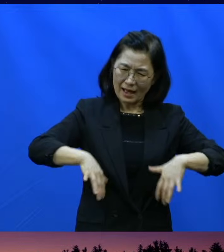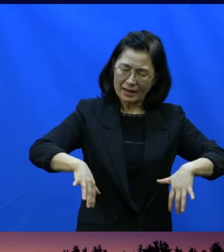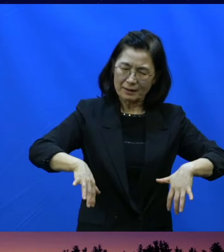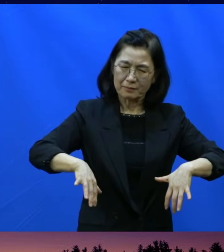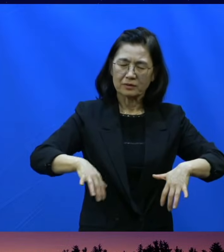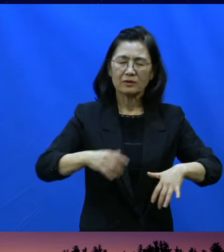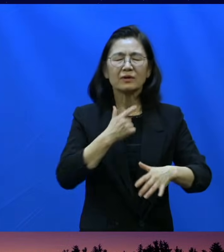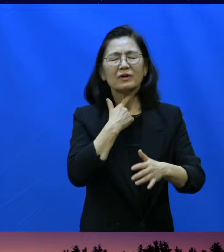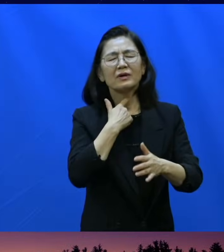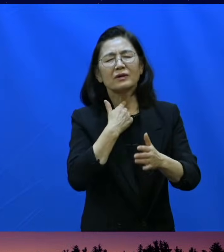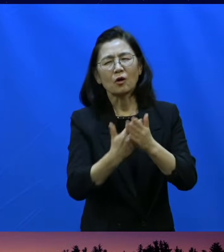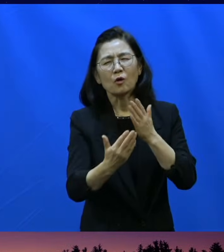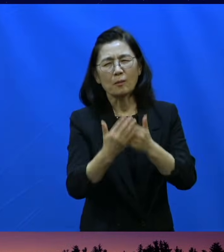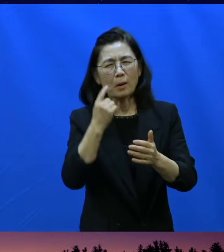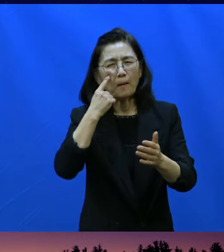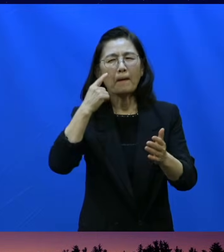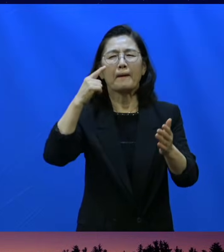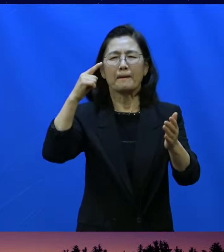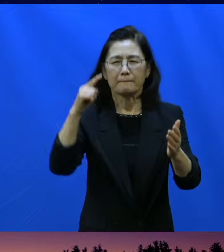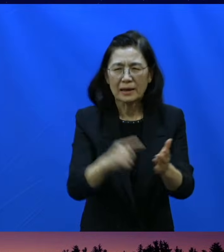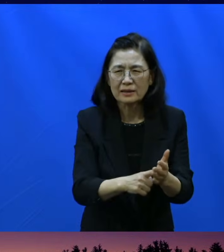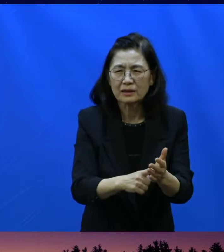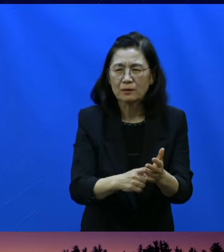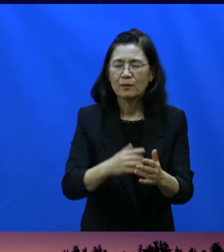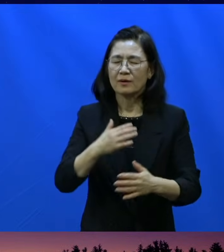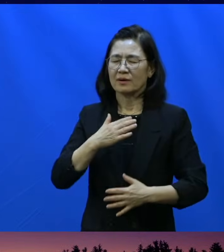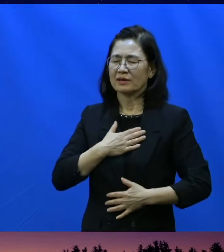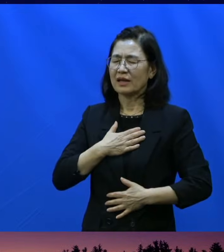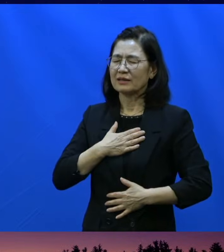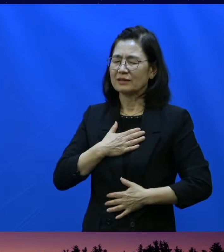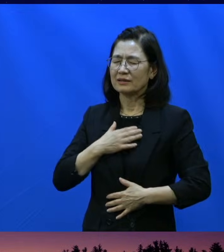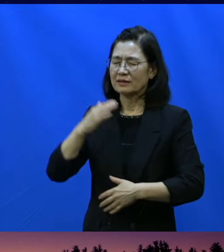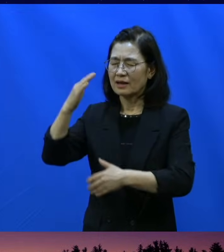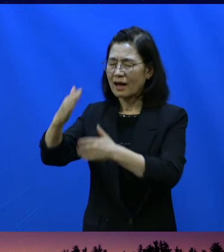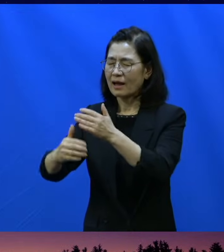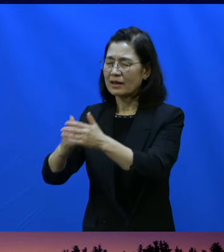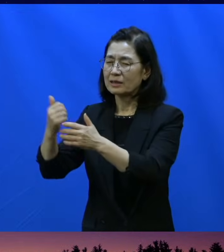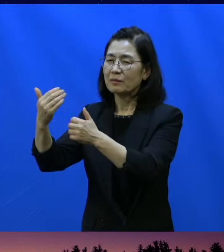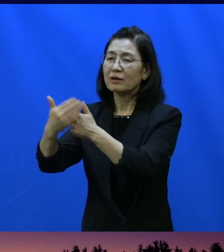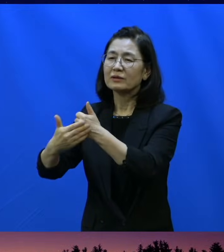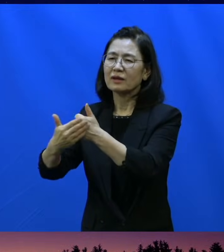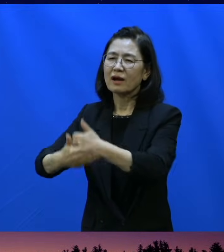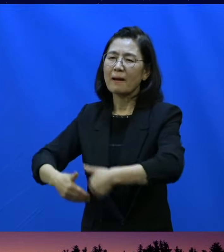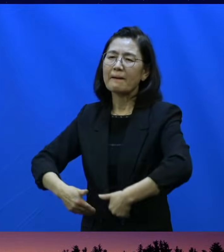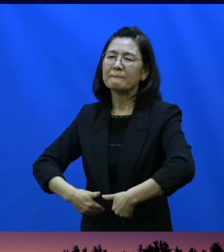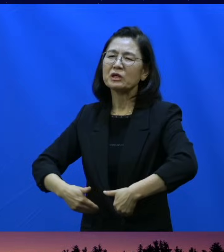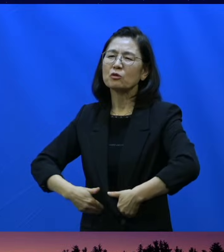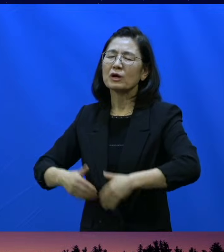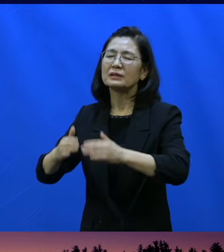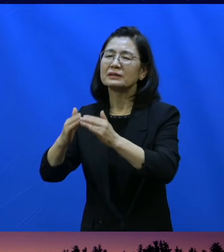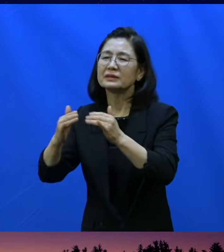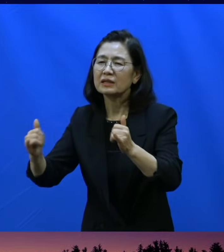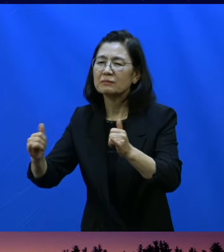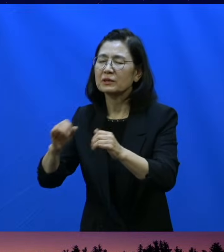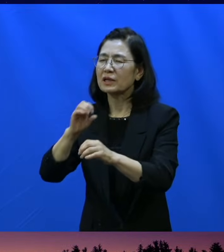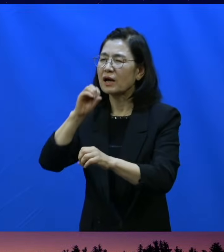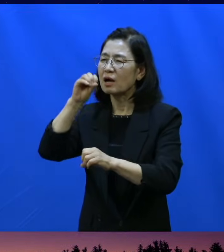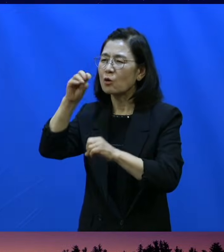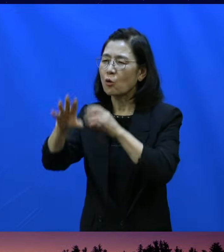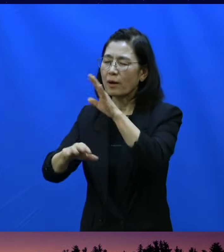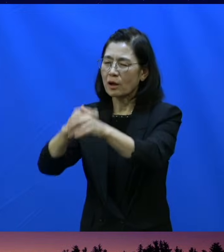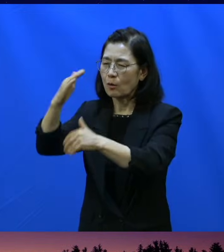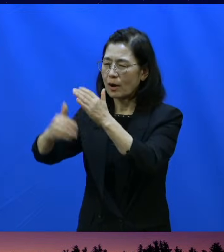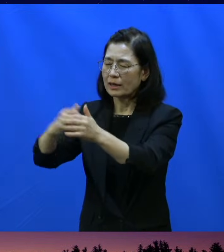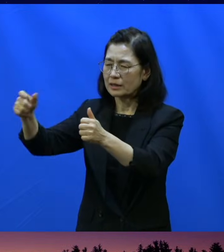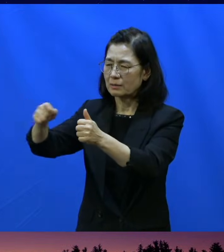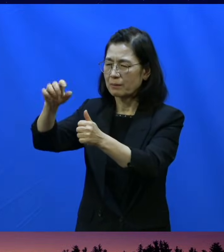한계를 발견하게 되고 나는 하나님의 은혜가 필요한 자임을 절감하고 주님 앞에 엎드리게 만드는 것. 그게 일의 과정에서